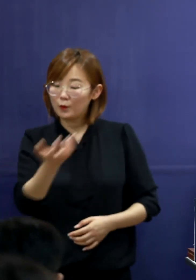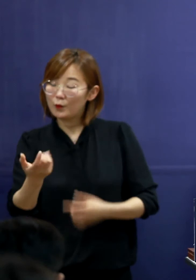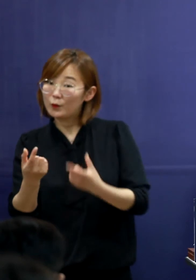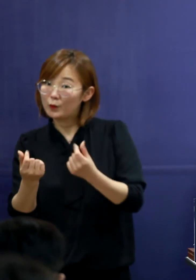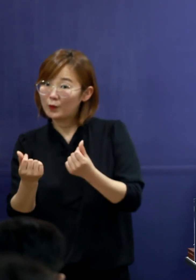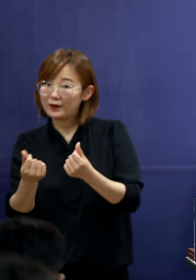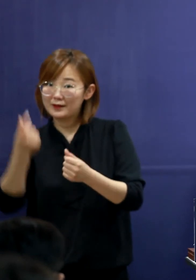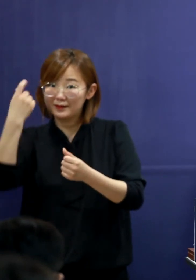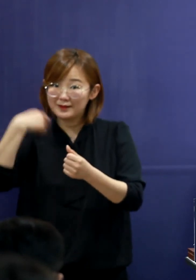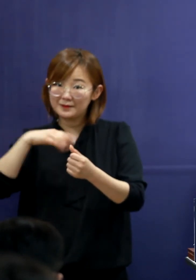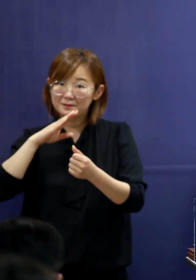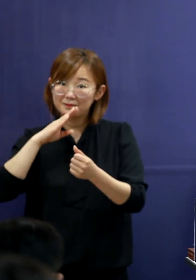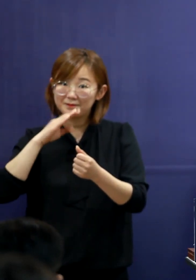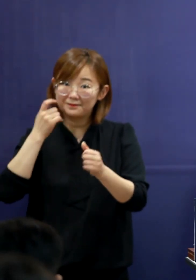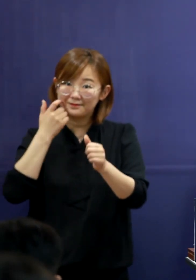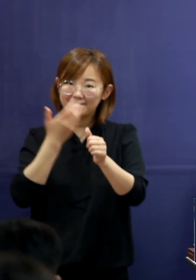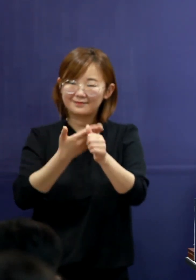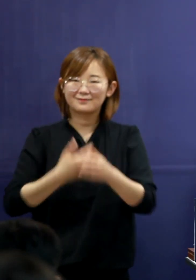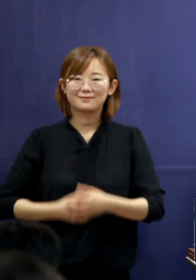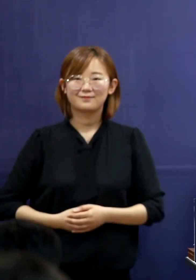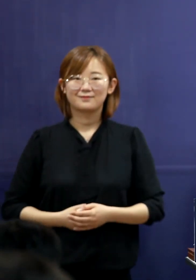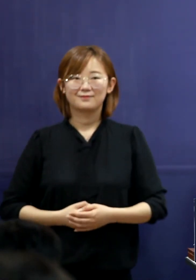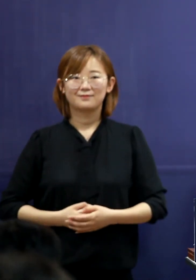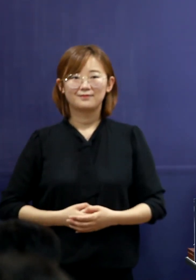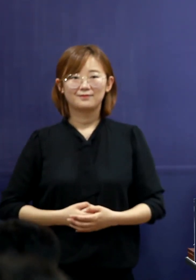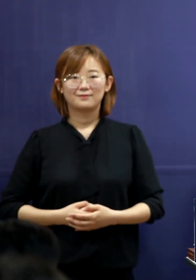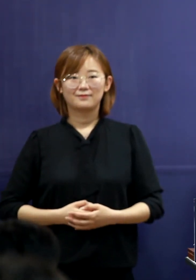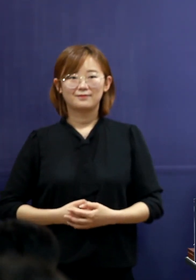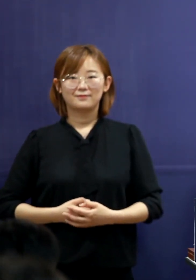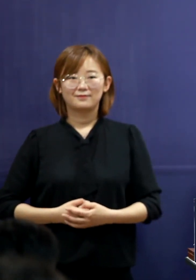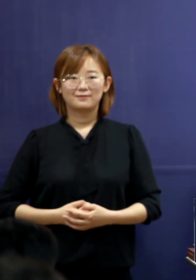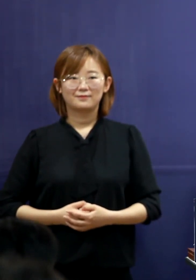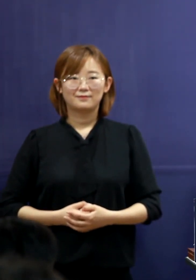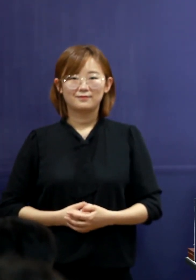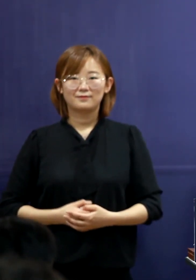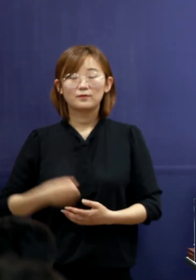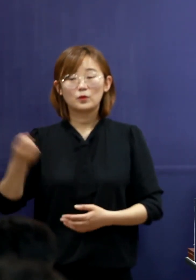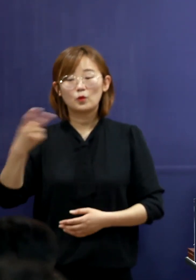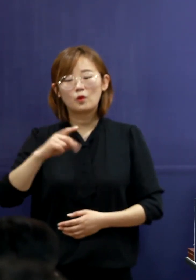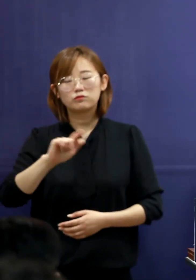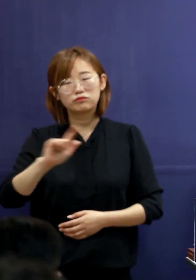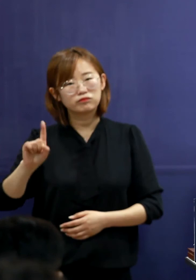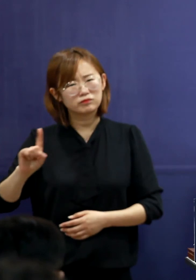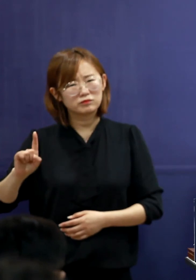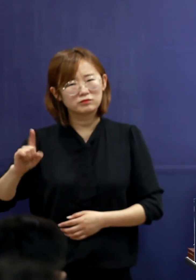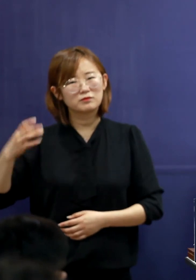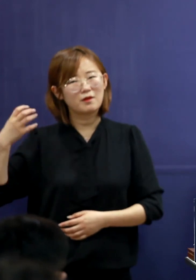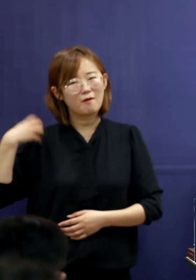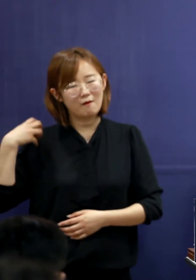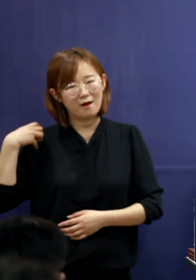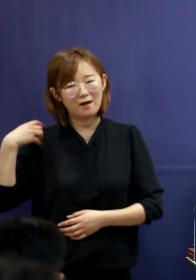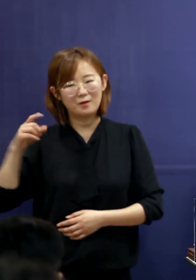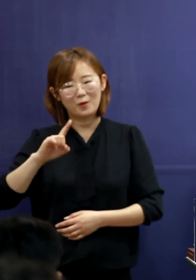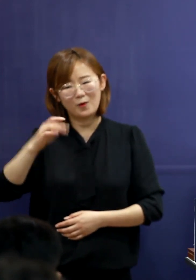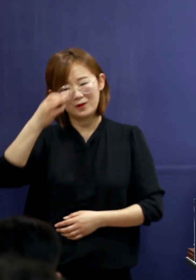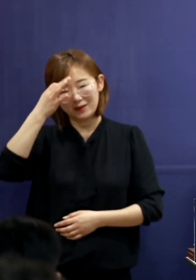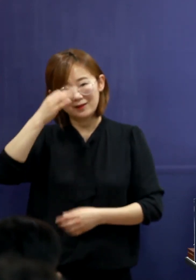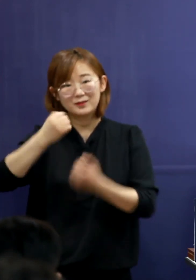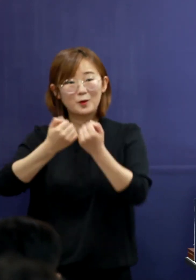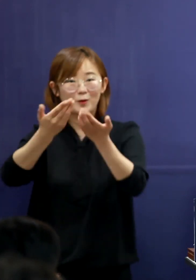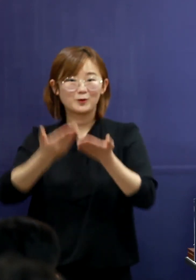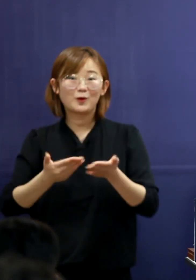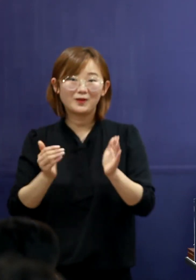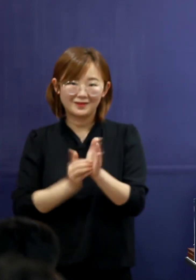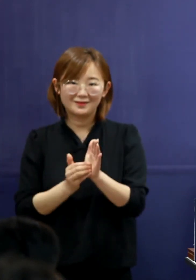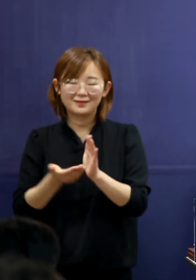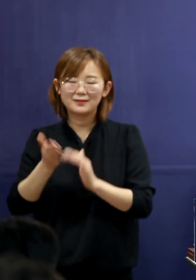될지 여쭤보고 싶고요. 그리고 지금 기능들은 어떻게 활용할지는 지금 말씀을 해주셨는데